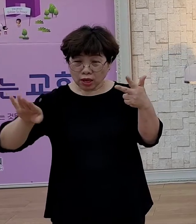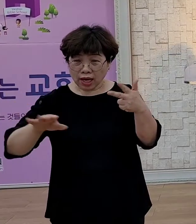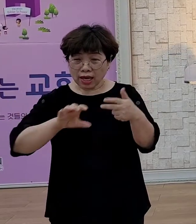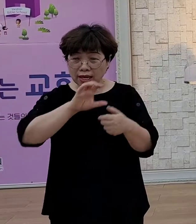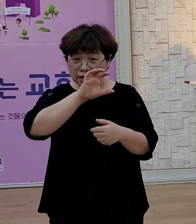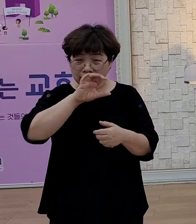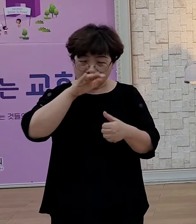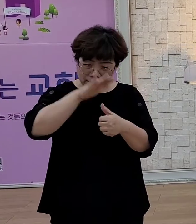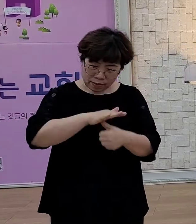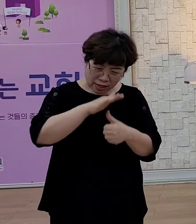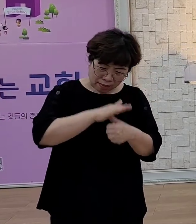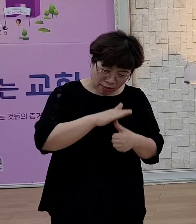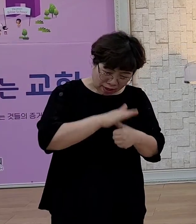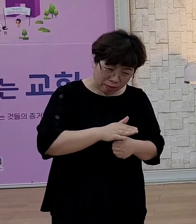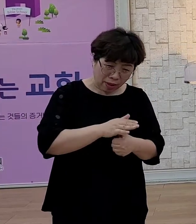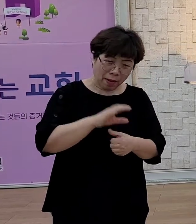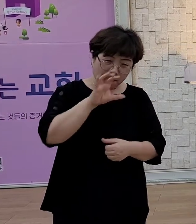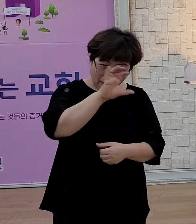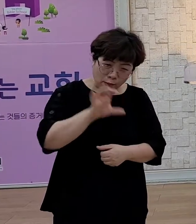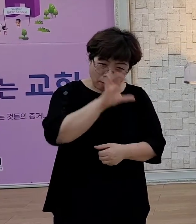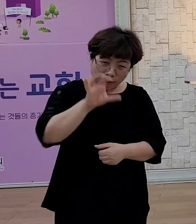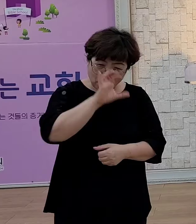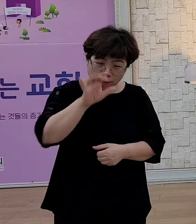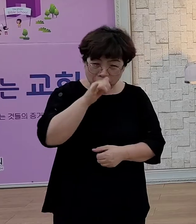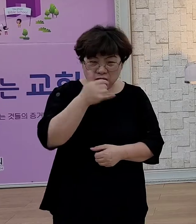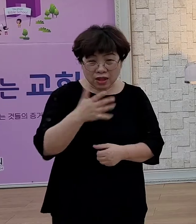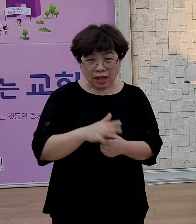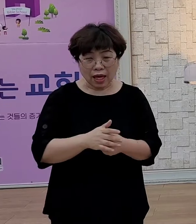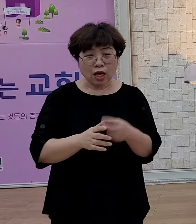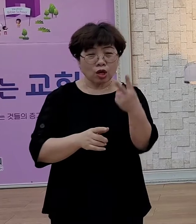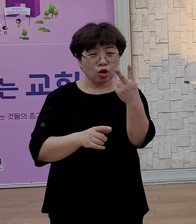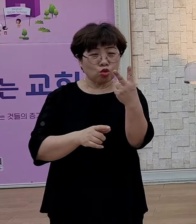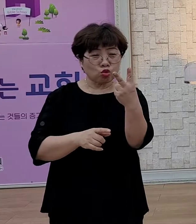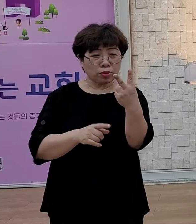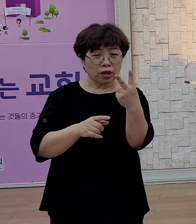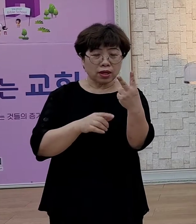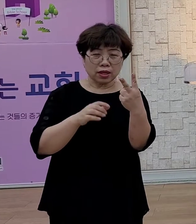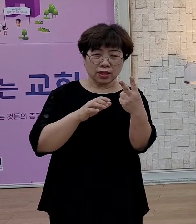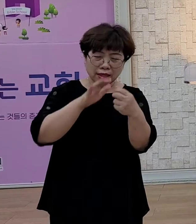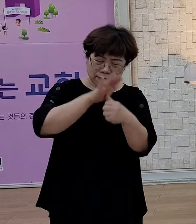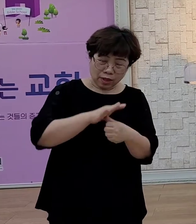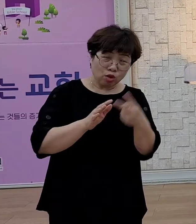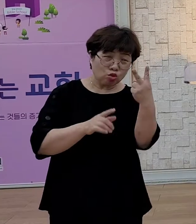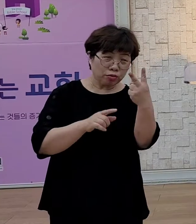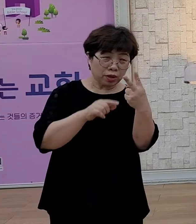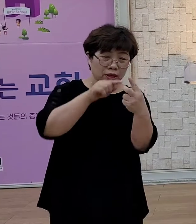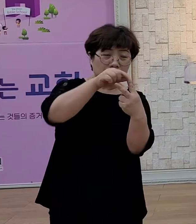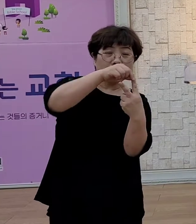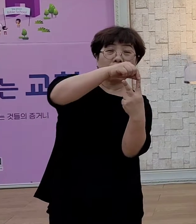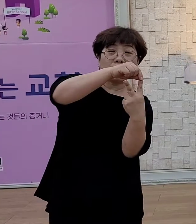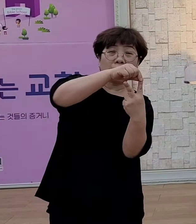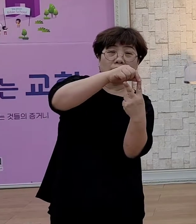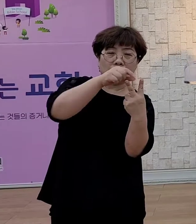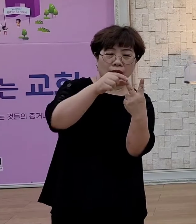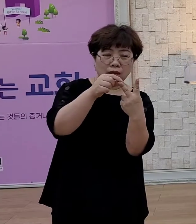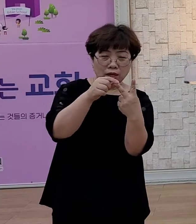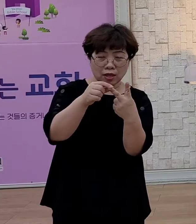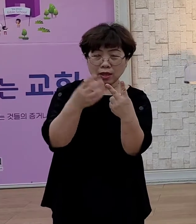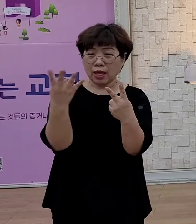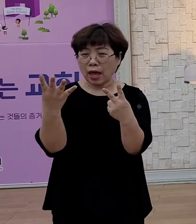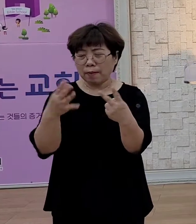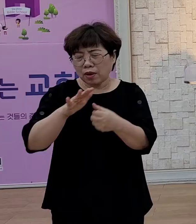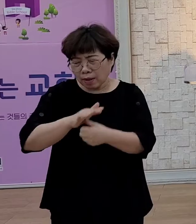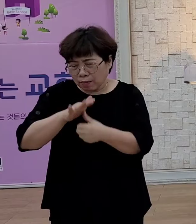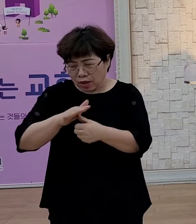있어요. 두 가지만, 두 번만 이 환경과 상황이 주는 데서 인내고 뜻이 굳이